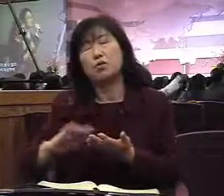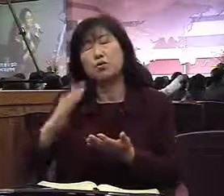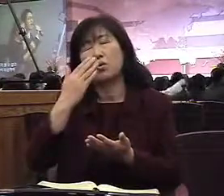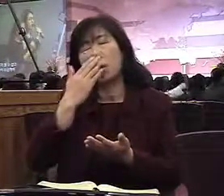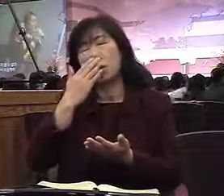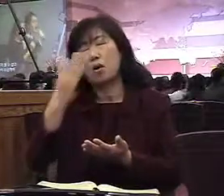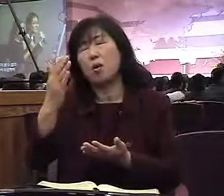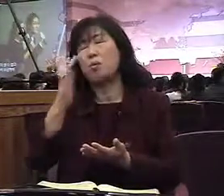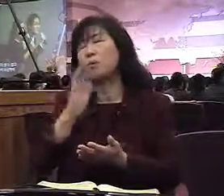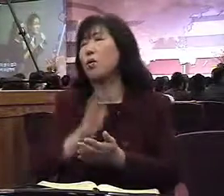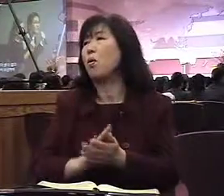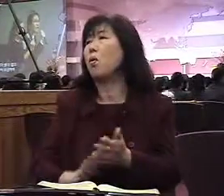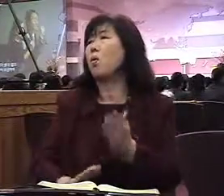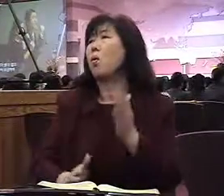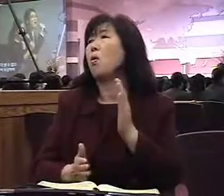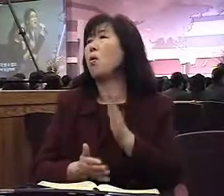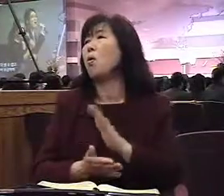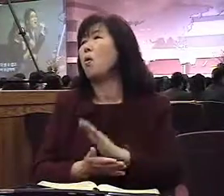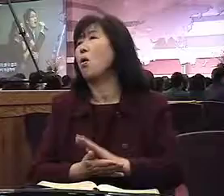살 수 없고